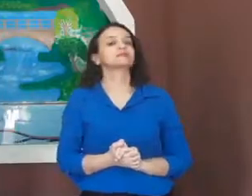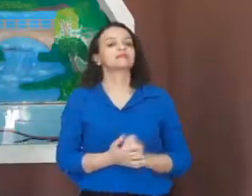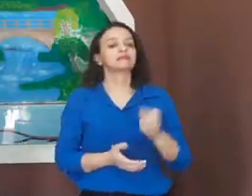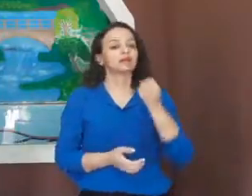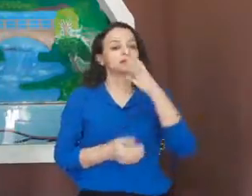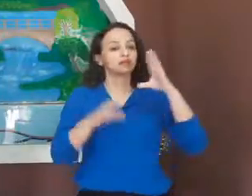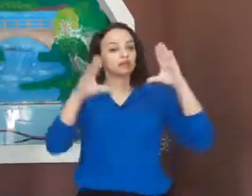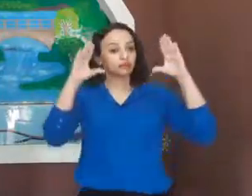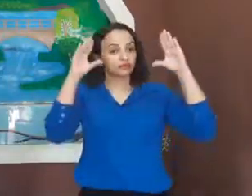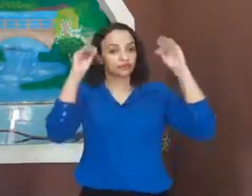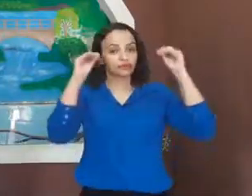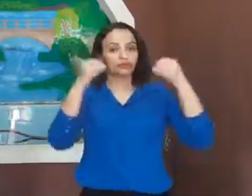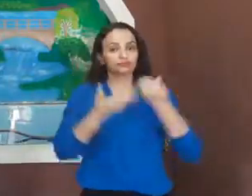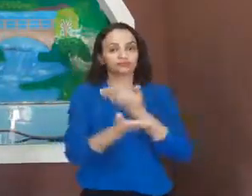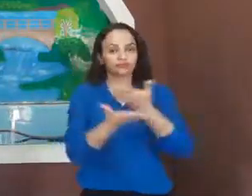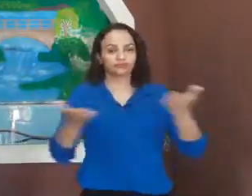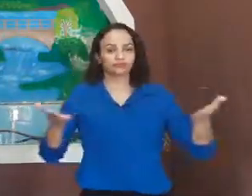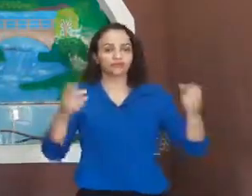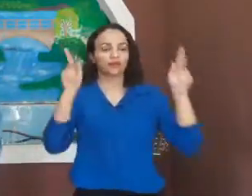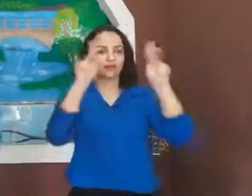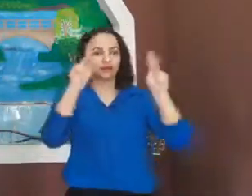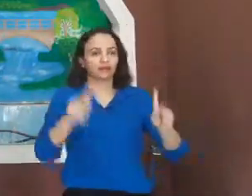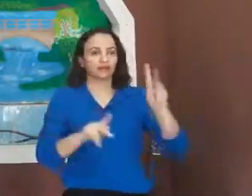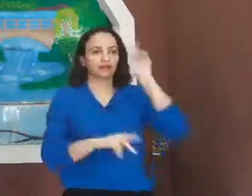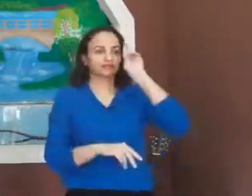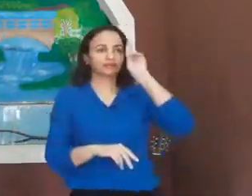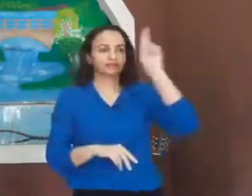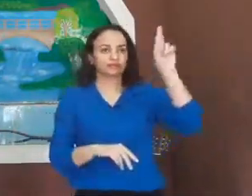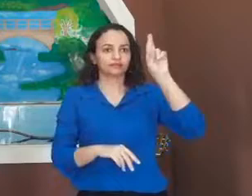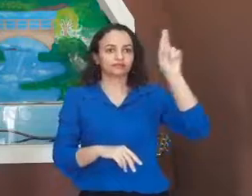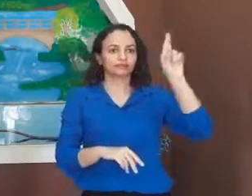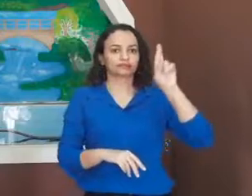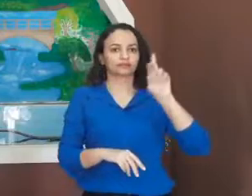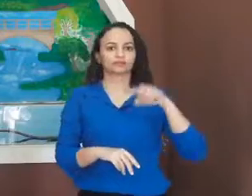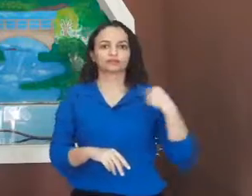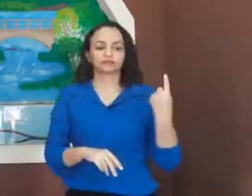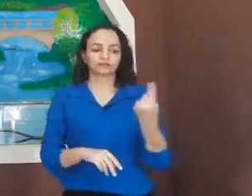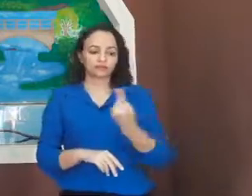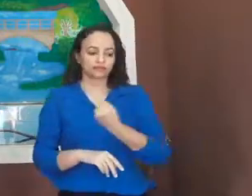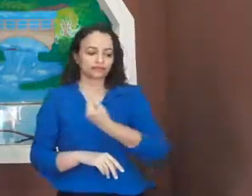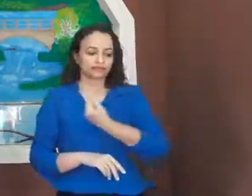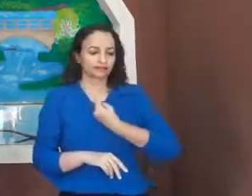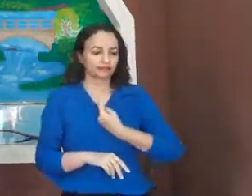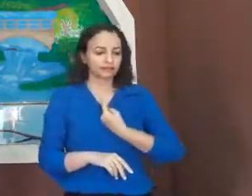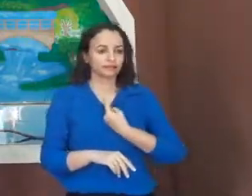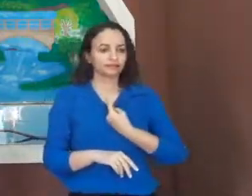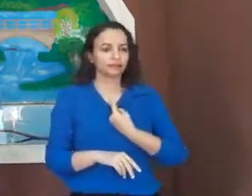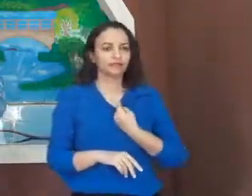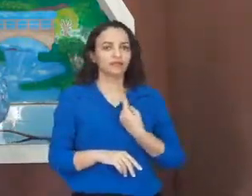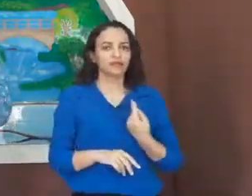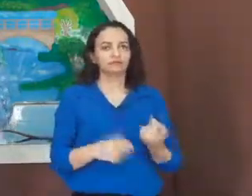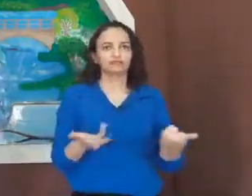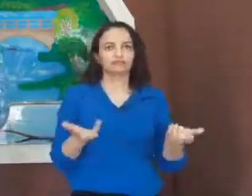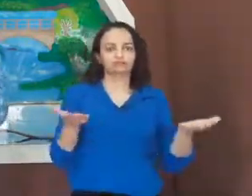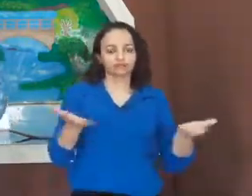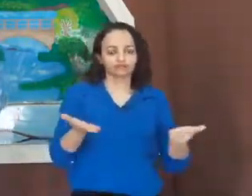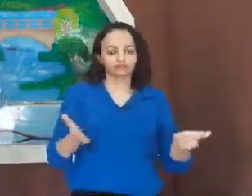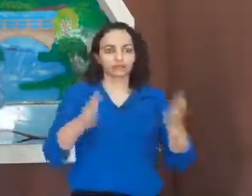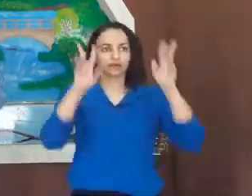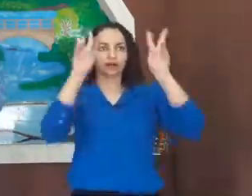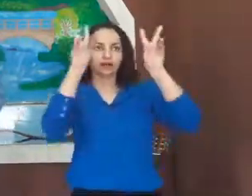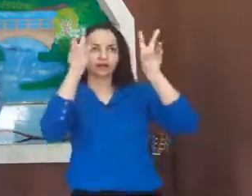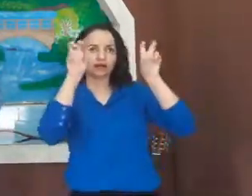Bom dia a todos, a paz do Senhor Jesus. Nós estaremos falando